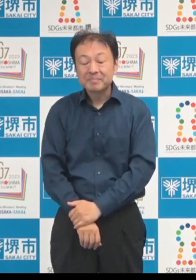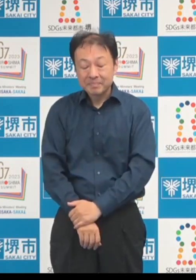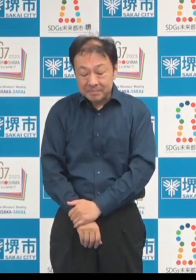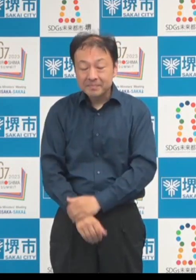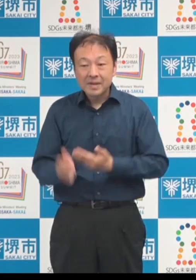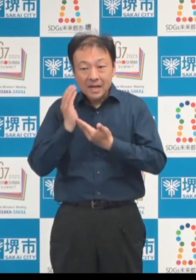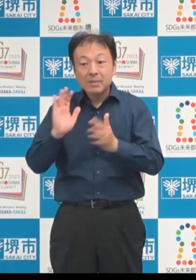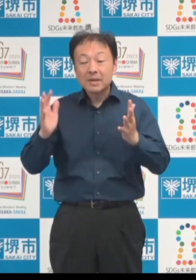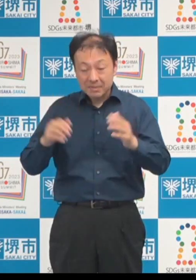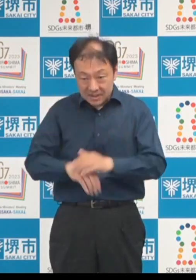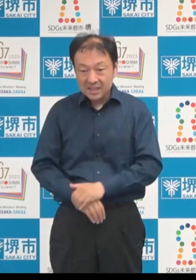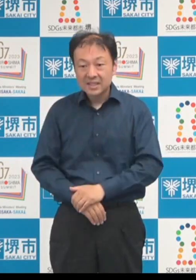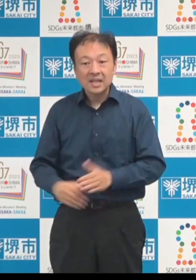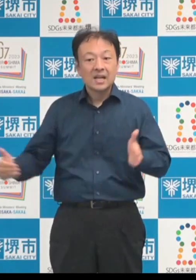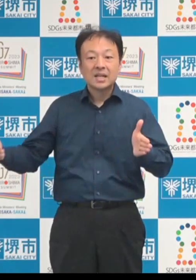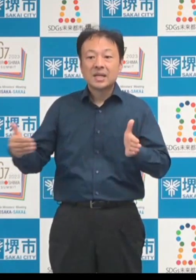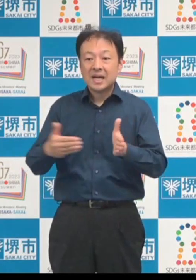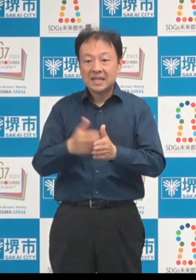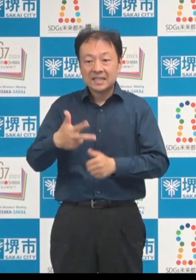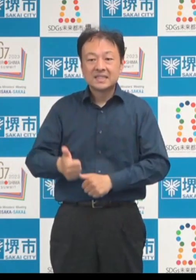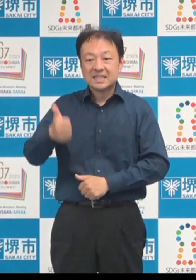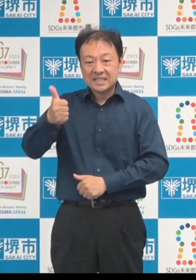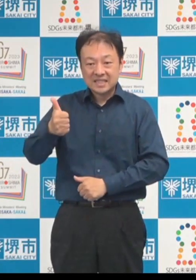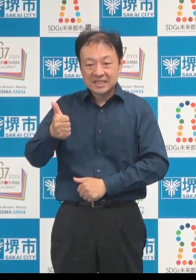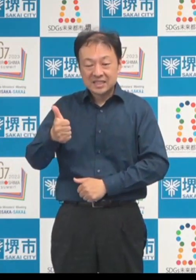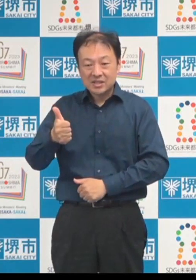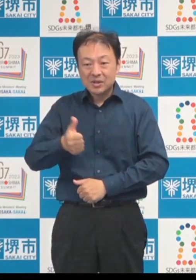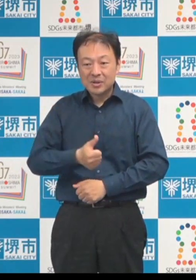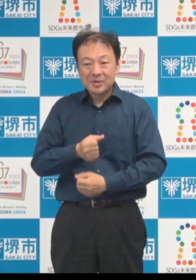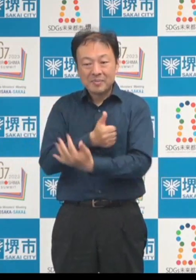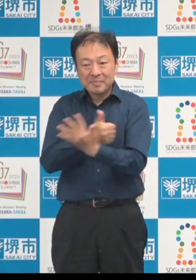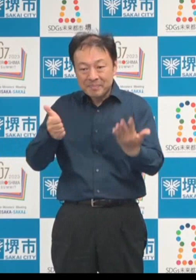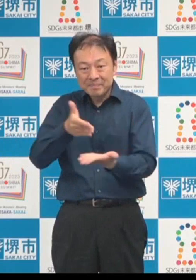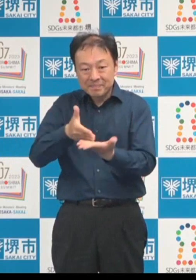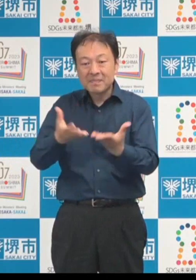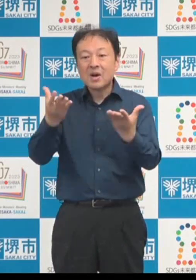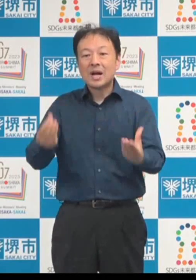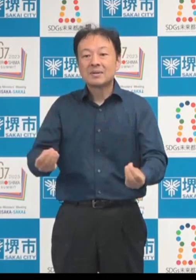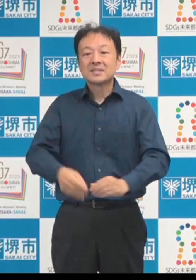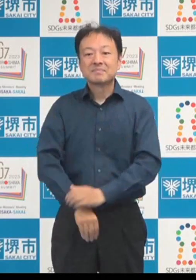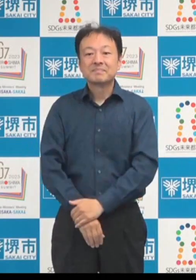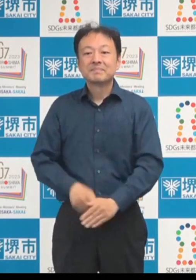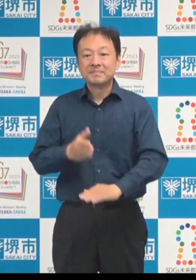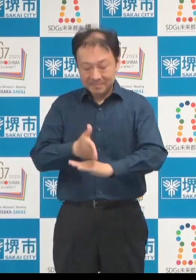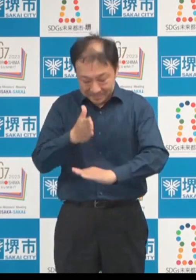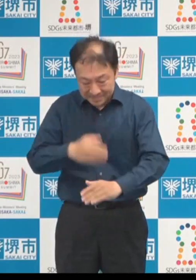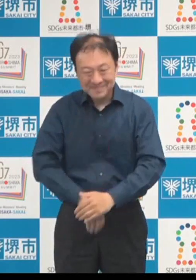質問がないようですので、これにて視聴記者会見の方を終了させていただきます。 ありがとうございました。